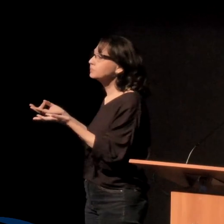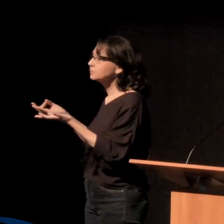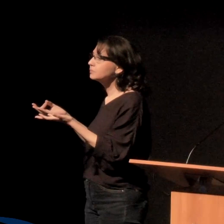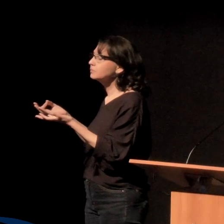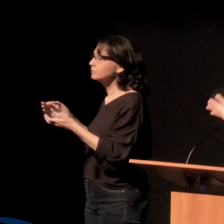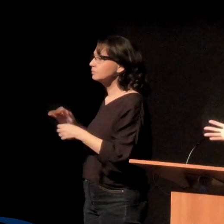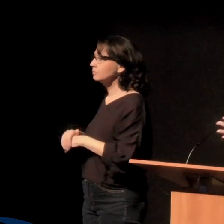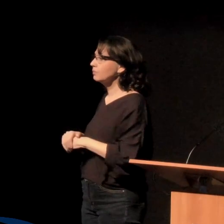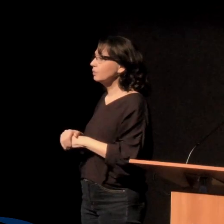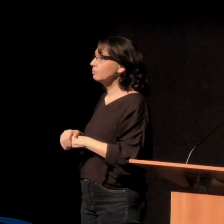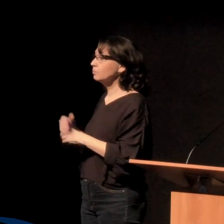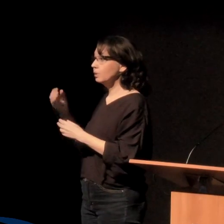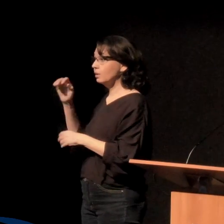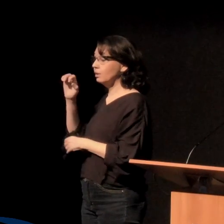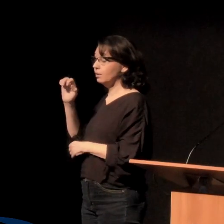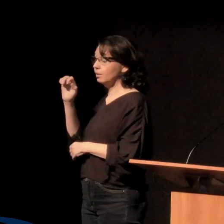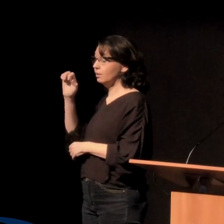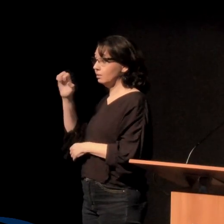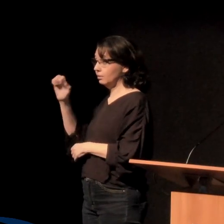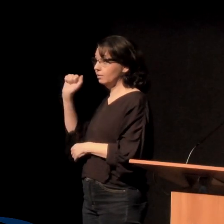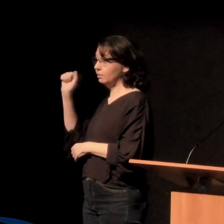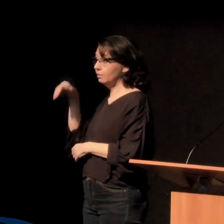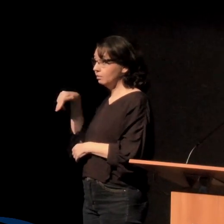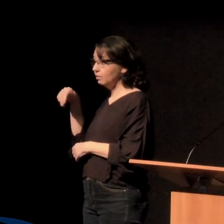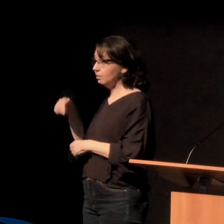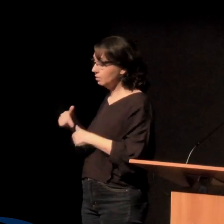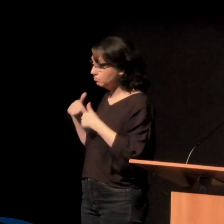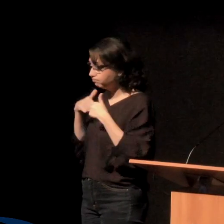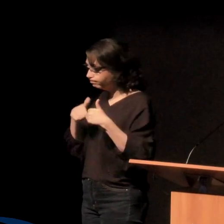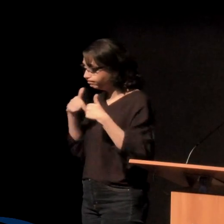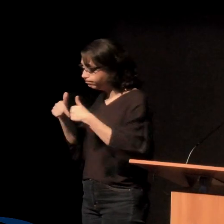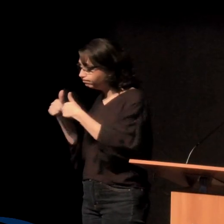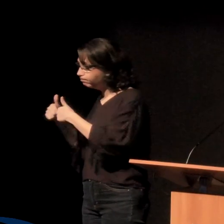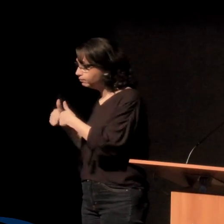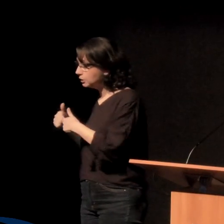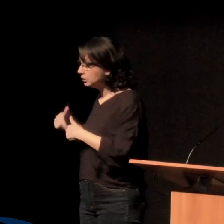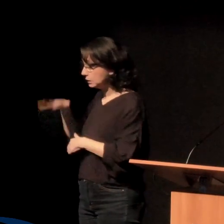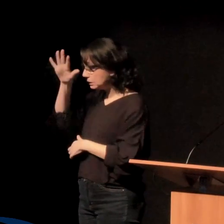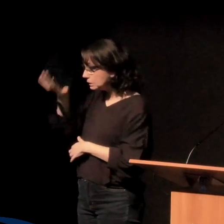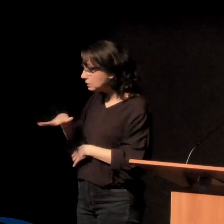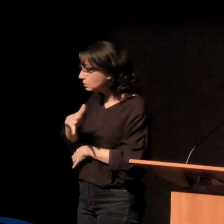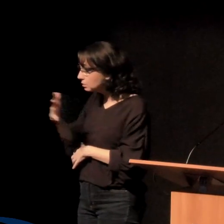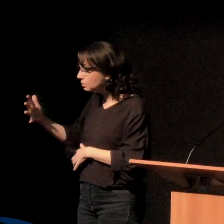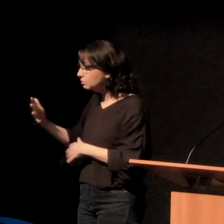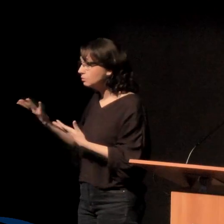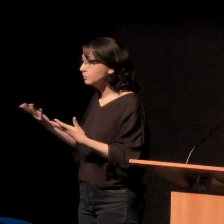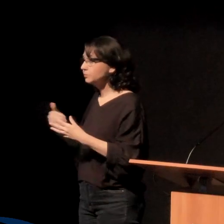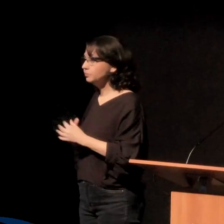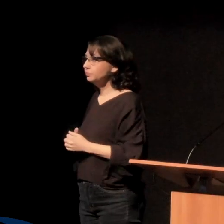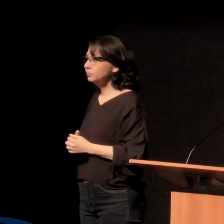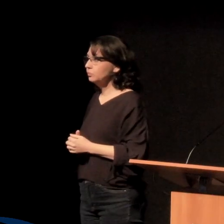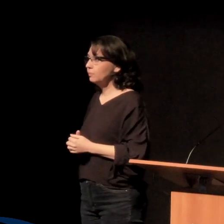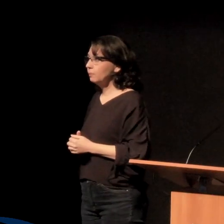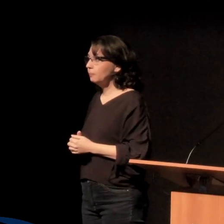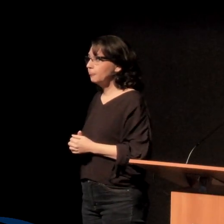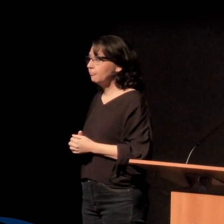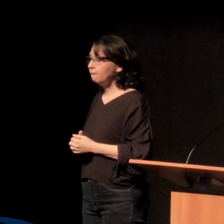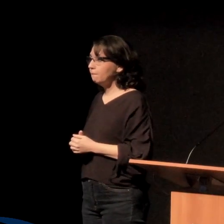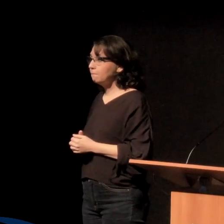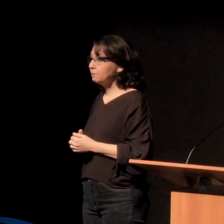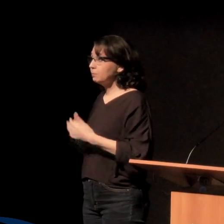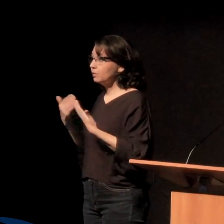a ean na rede né E aí surgiu a ideia de fazer uma amostra de educação alimentar